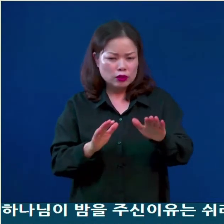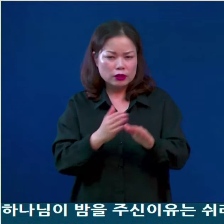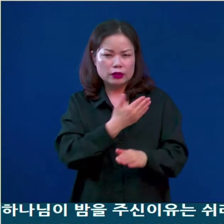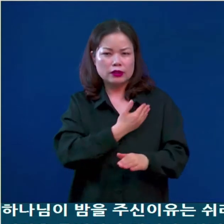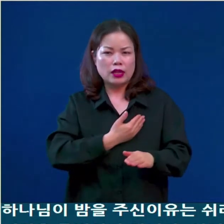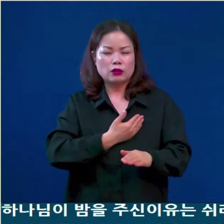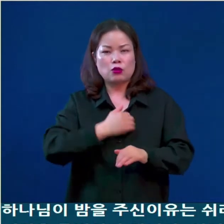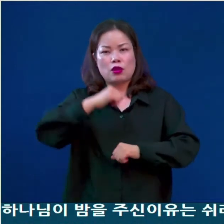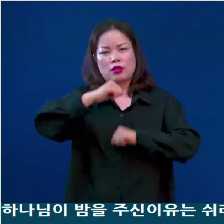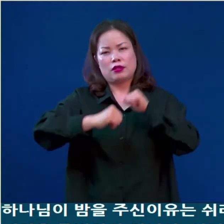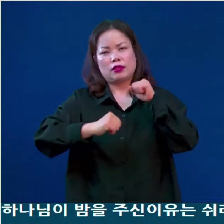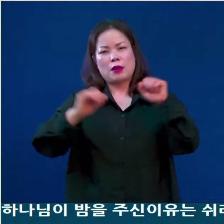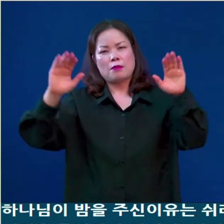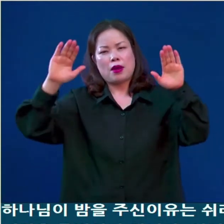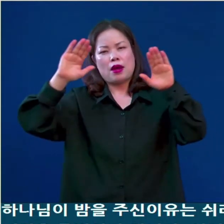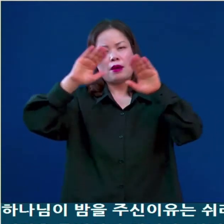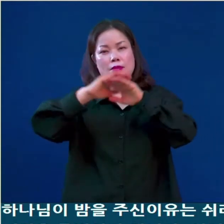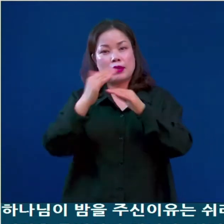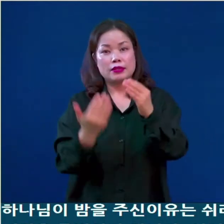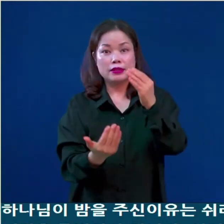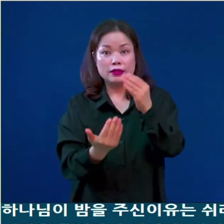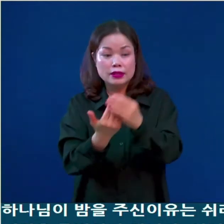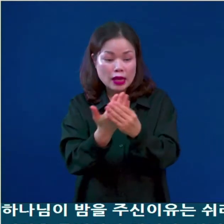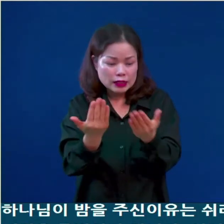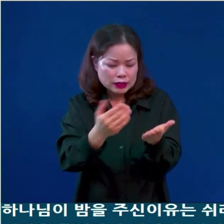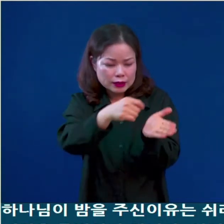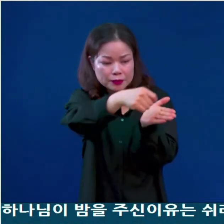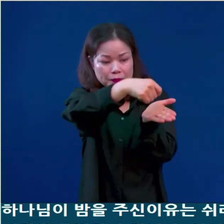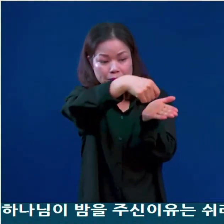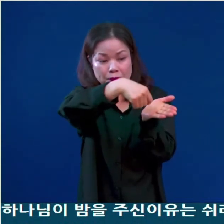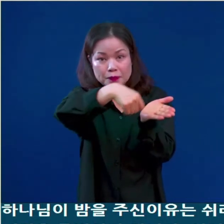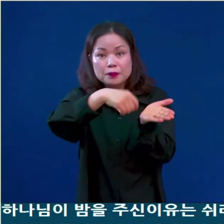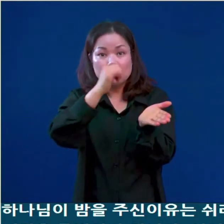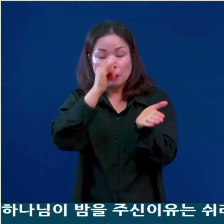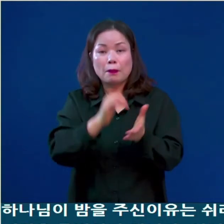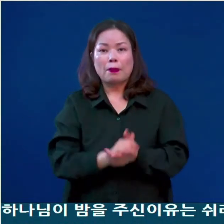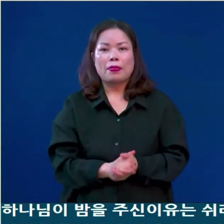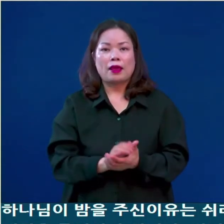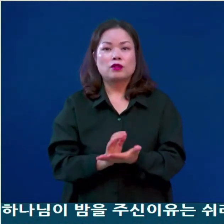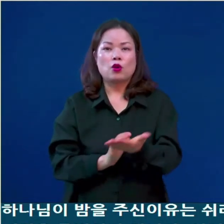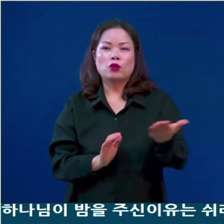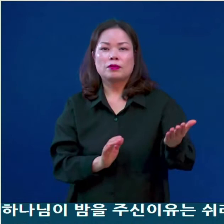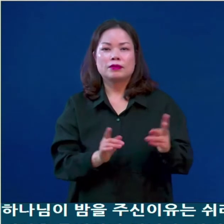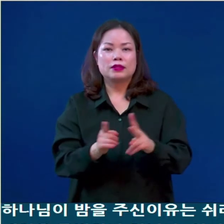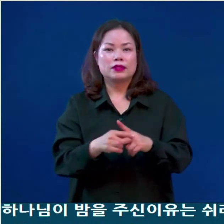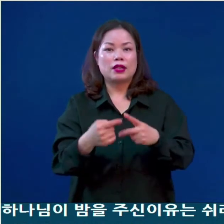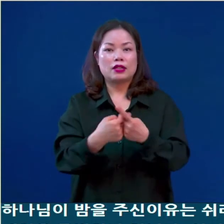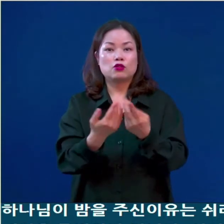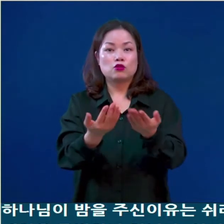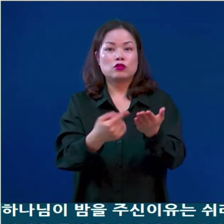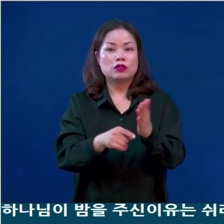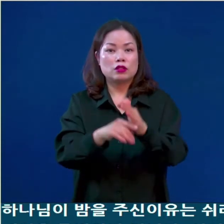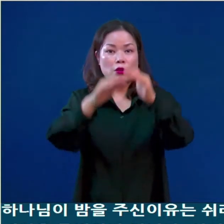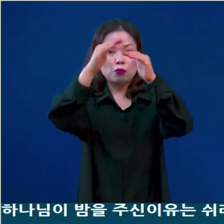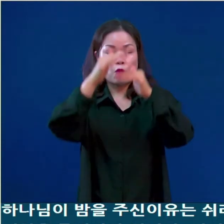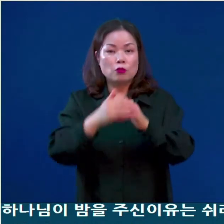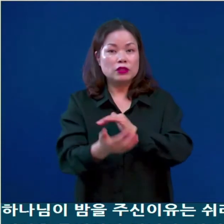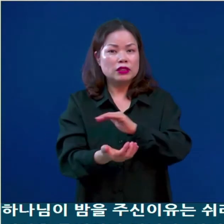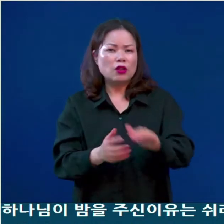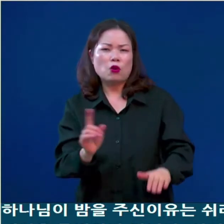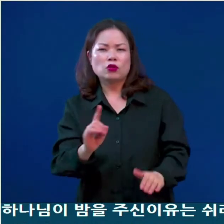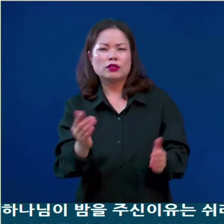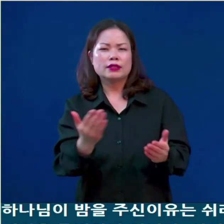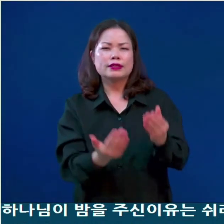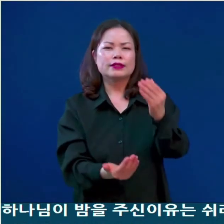사도행전의 말씀은 밤에 벌어진 일을 기록하고 있습니다. 여러분의 이해를 돕기 위해서 오늘 본문 이전에 어떤